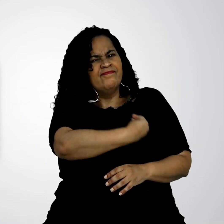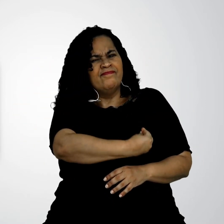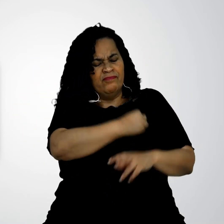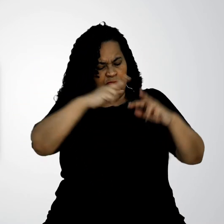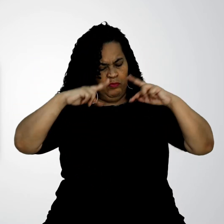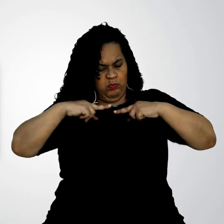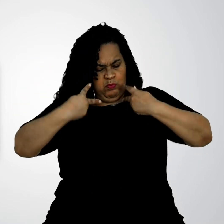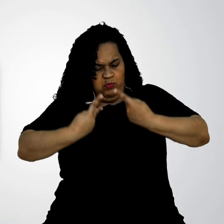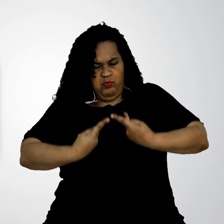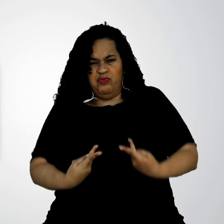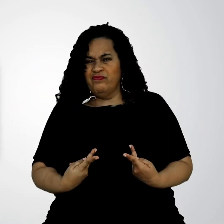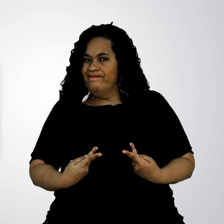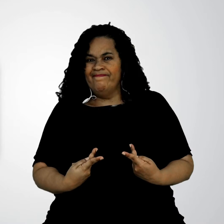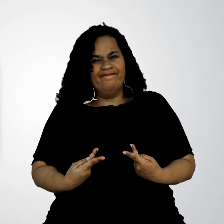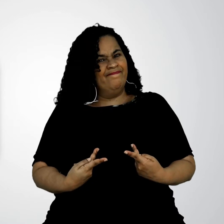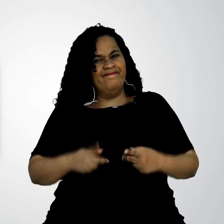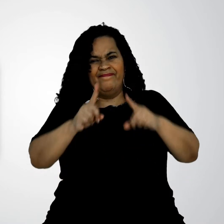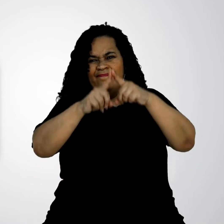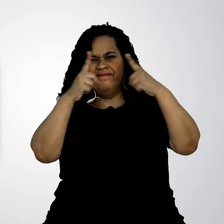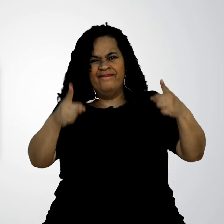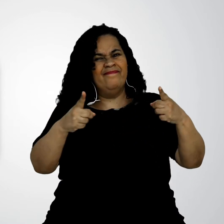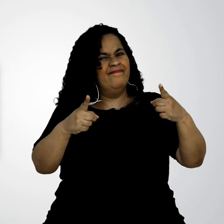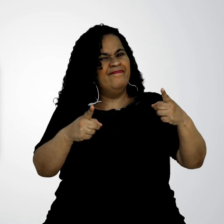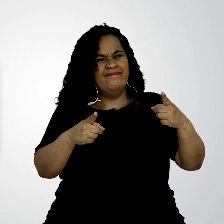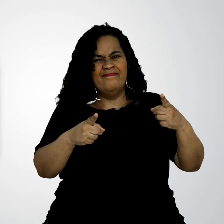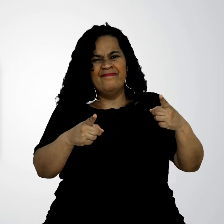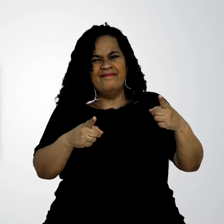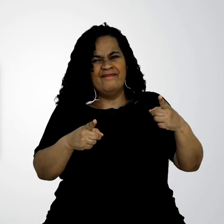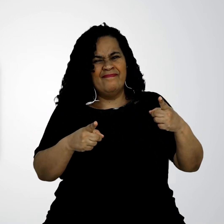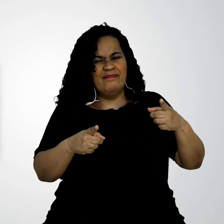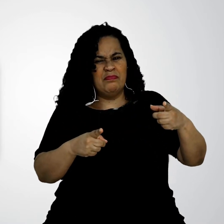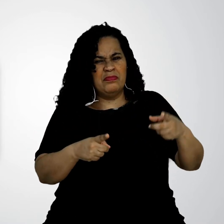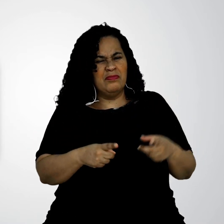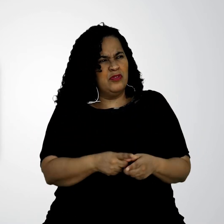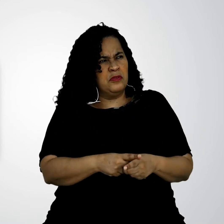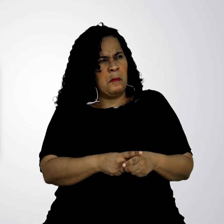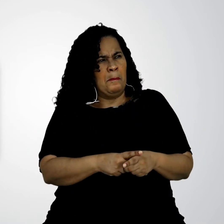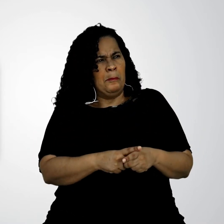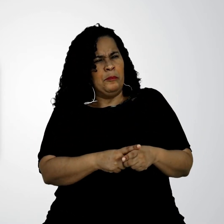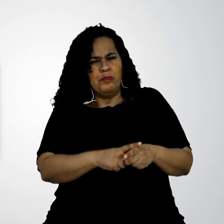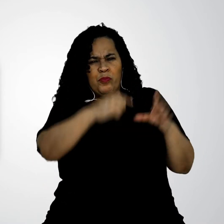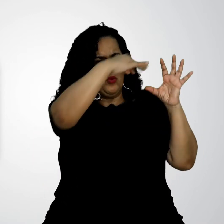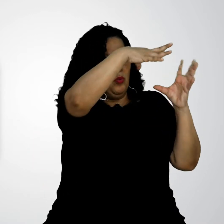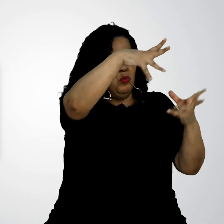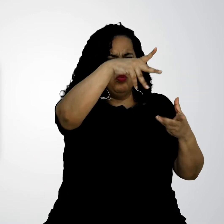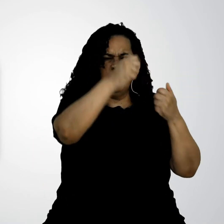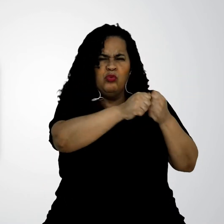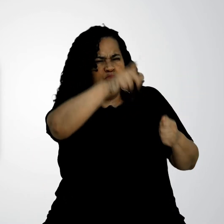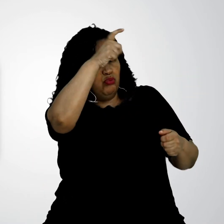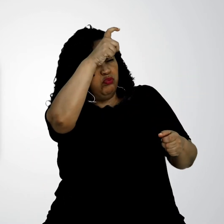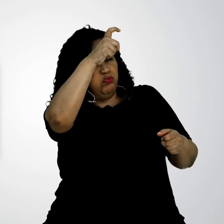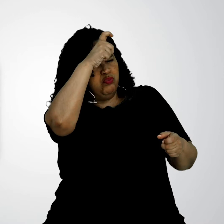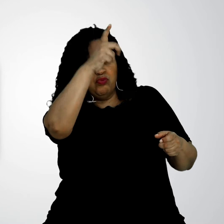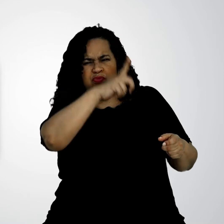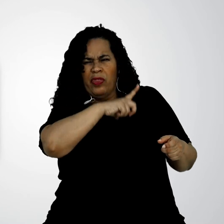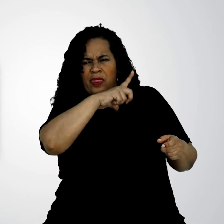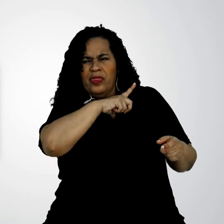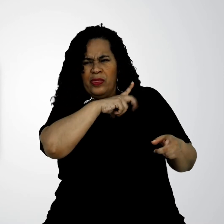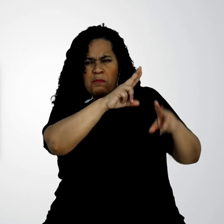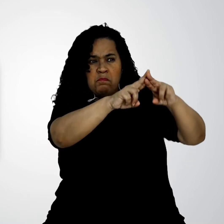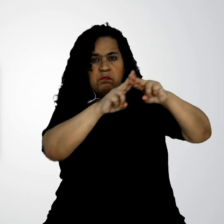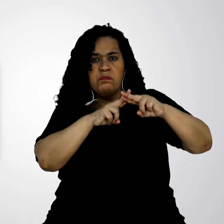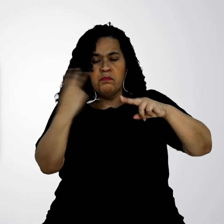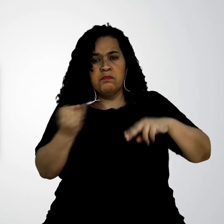contra potestades, contra principados. Não é humana. Então, a Paulo deixa essa questão muito séria. A gente está falando, parece uma coisa simples, mas o campo de